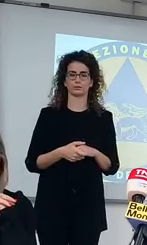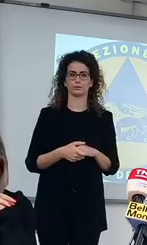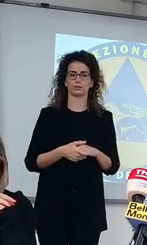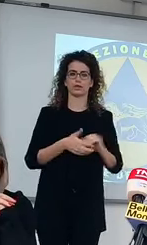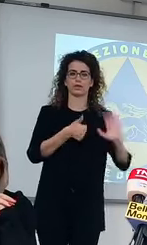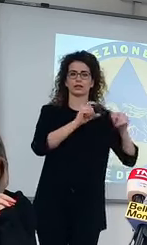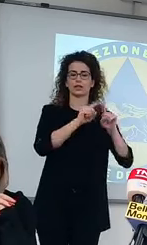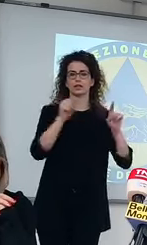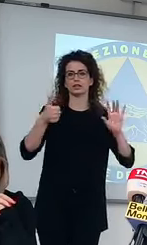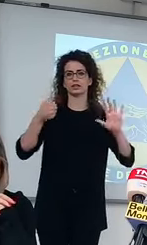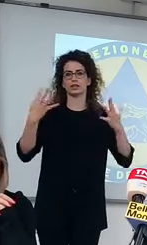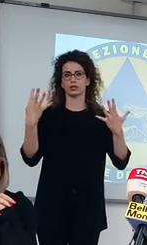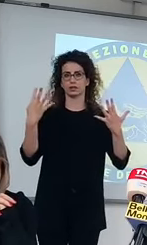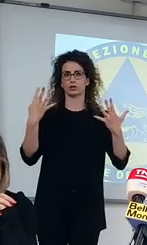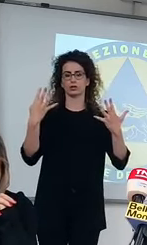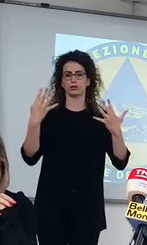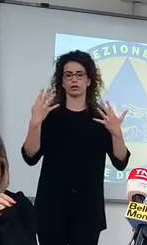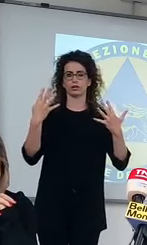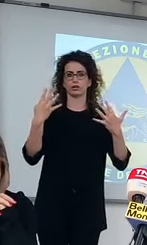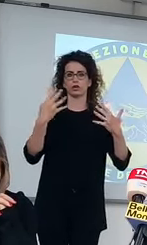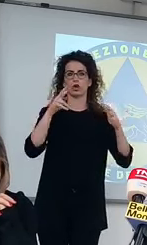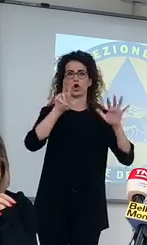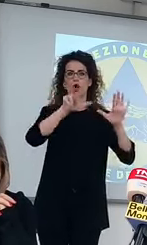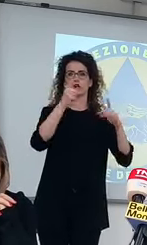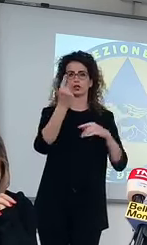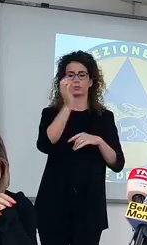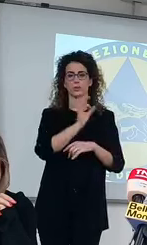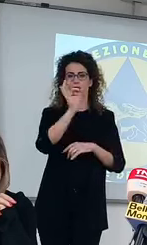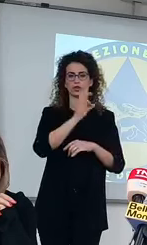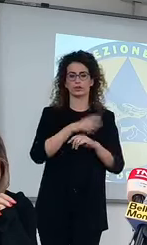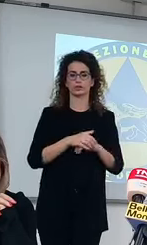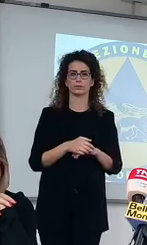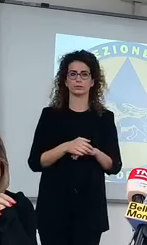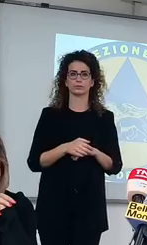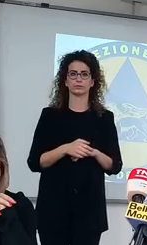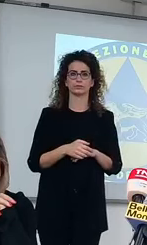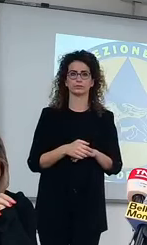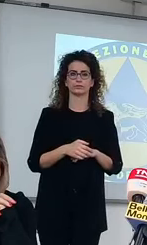Dai 60 ai 69 anni siamo arrivati all'81%.